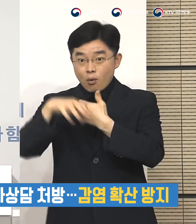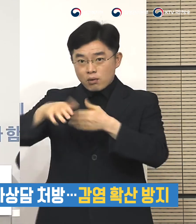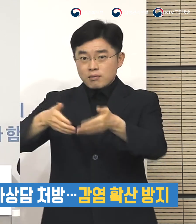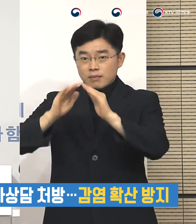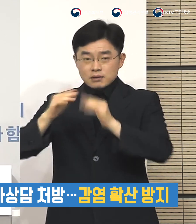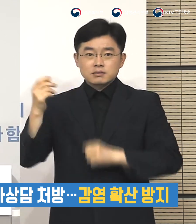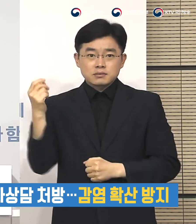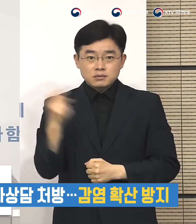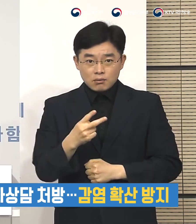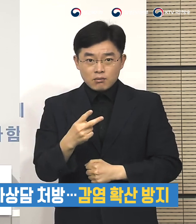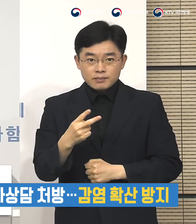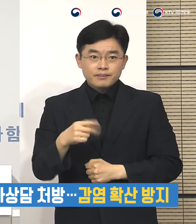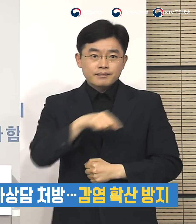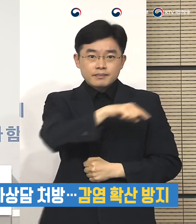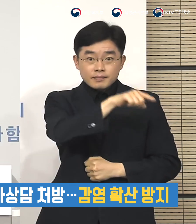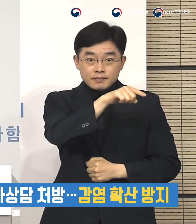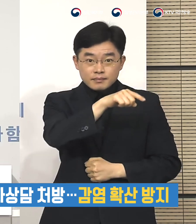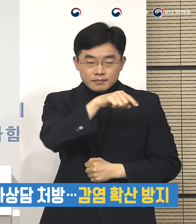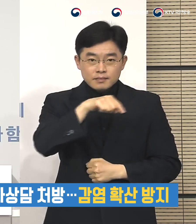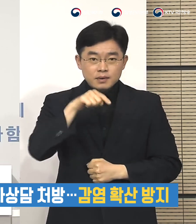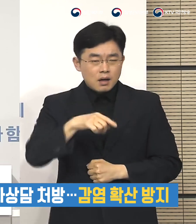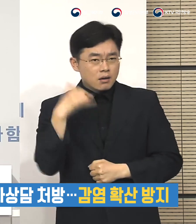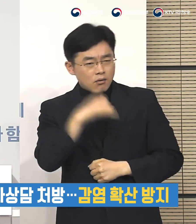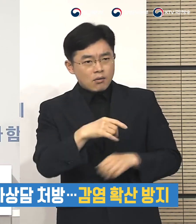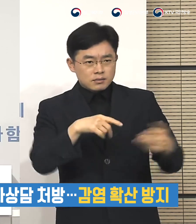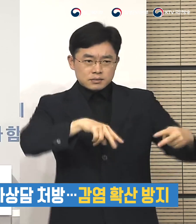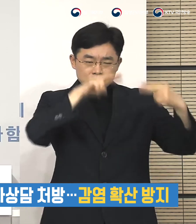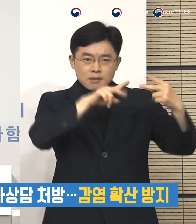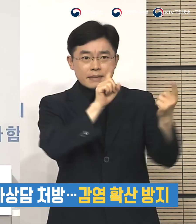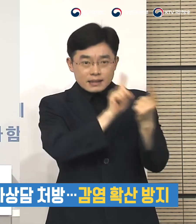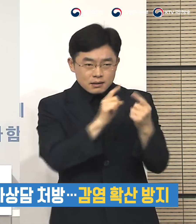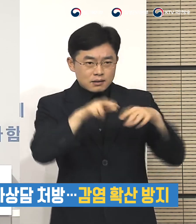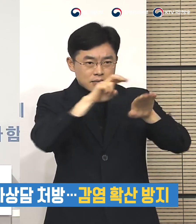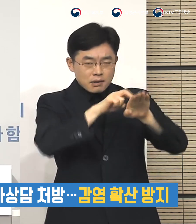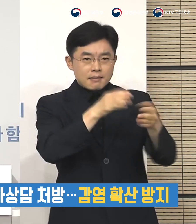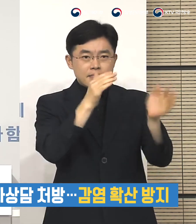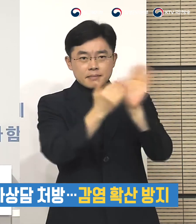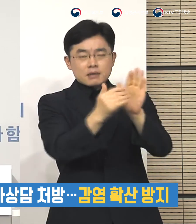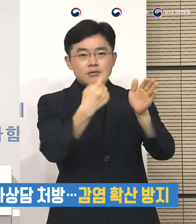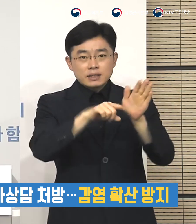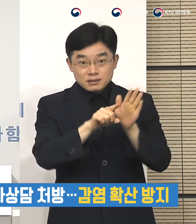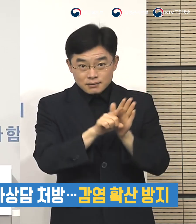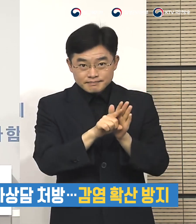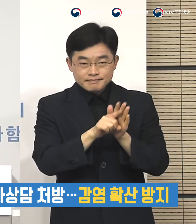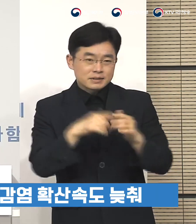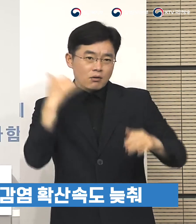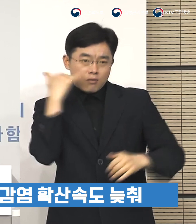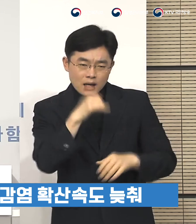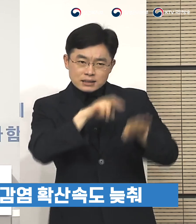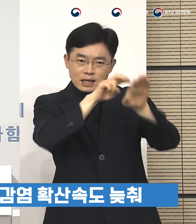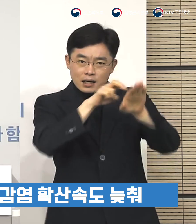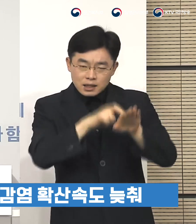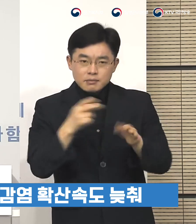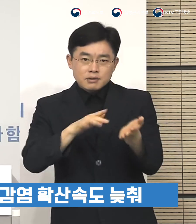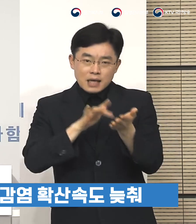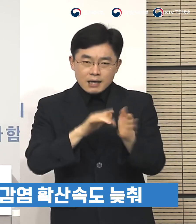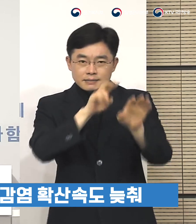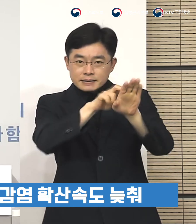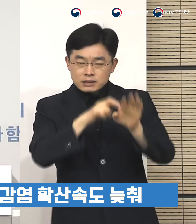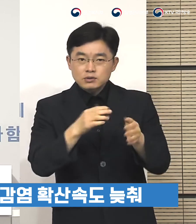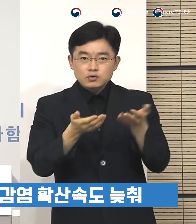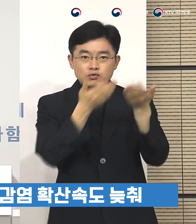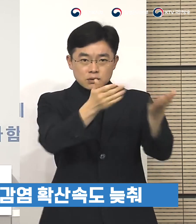신속하면서도 체계적인 환자 관리로 전국적인 감염 확산을 막을 수 있었습니다. 지역 봉쇄와